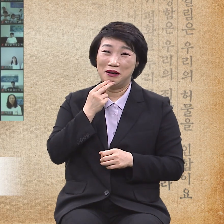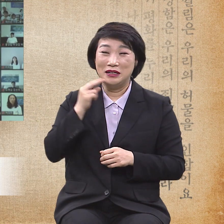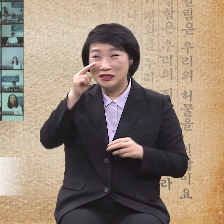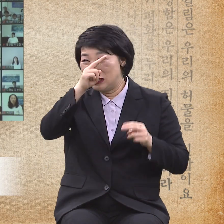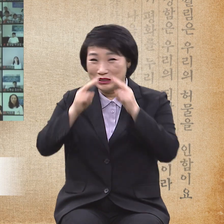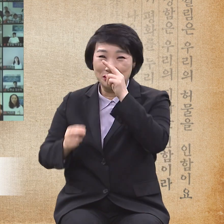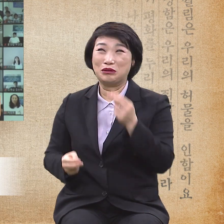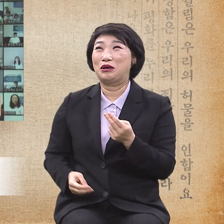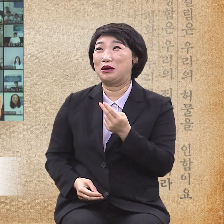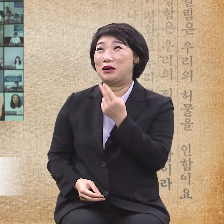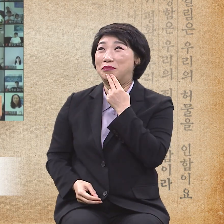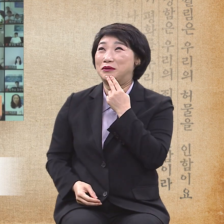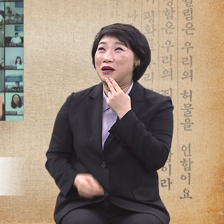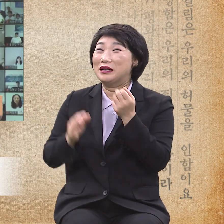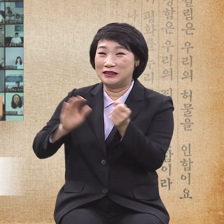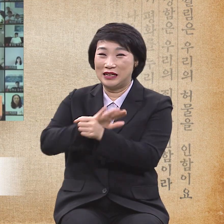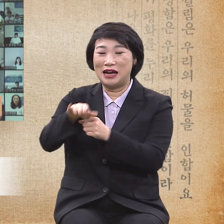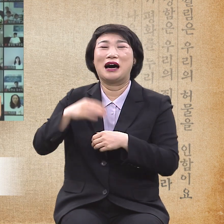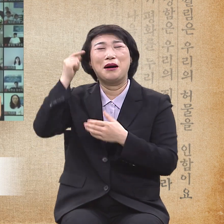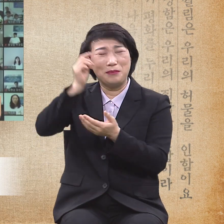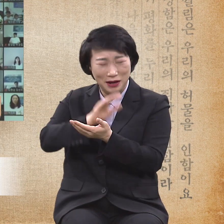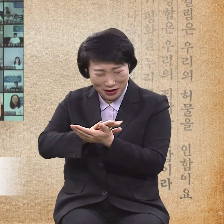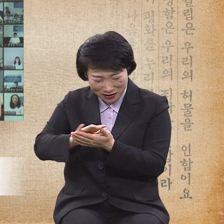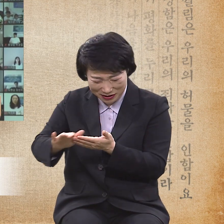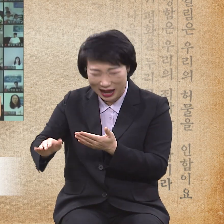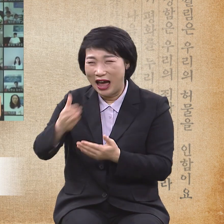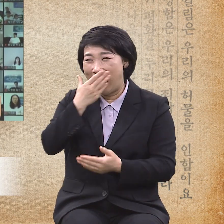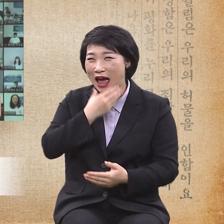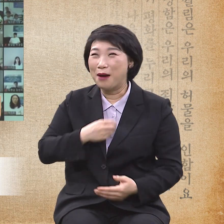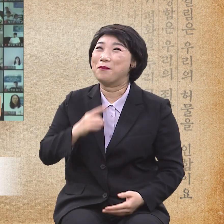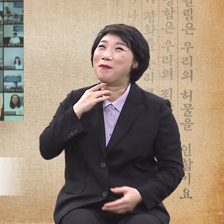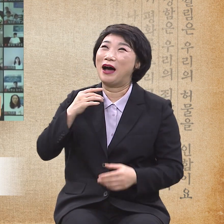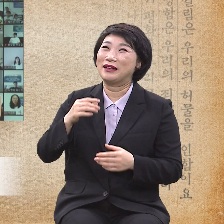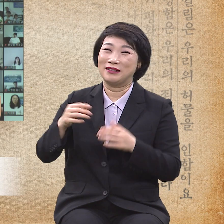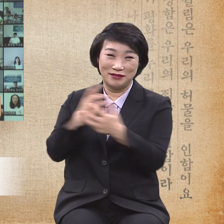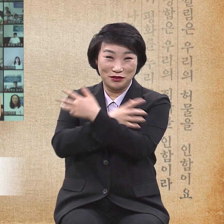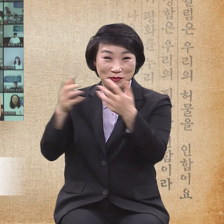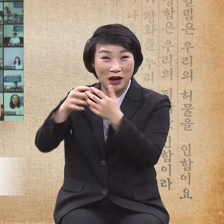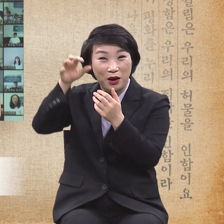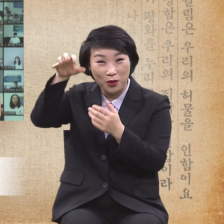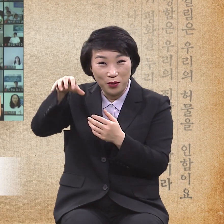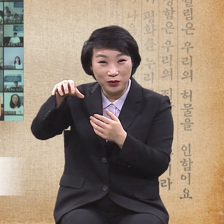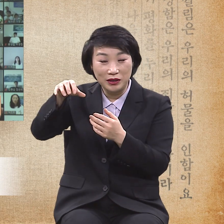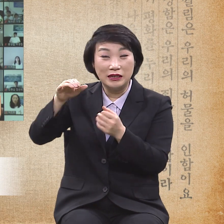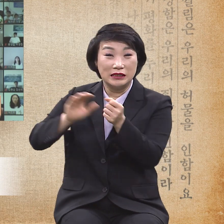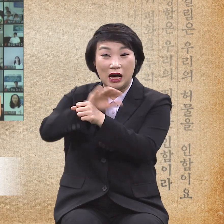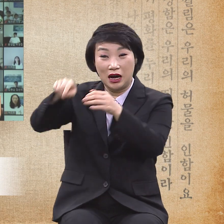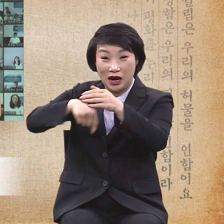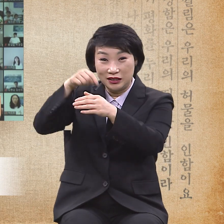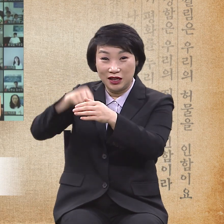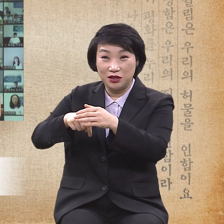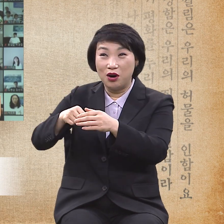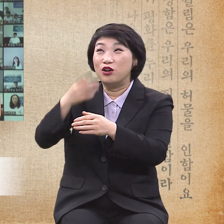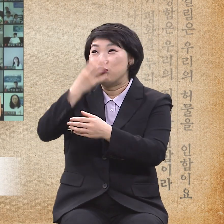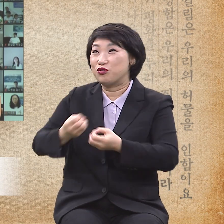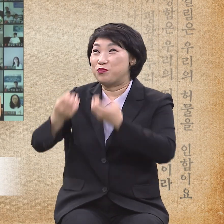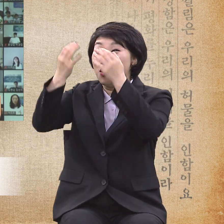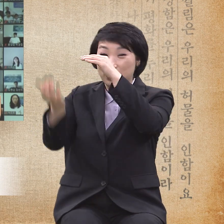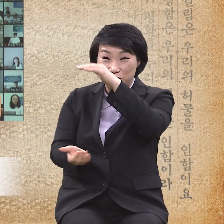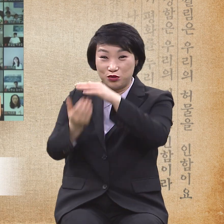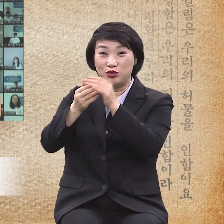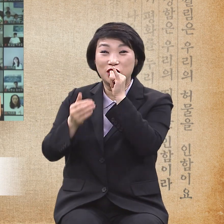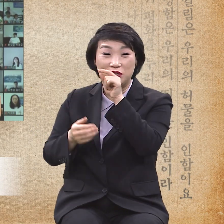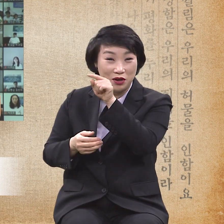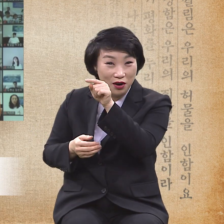질투도 없고 그저 사랑과 평화 속에 행복한 곳, 사랑 안에서 이렇게 축복이 이루어지는